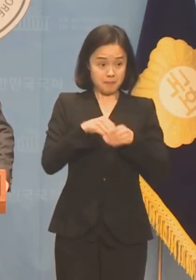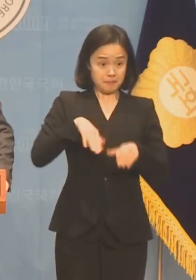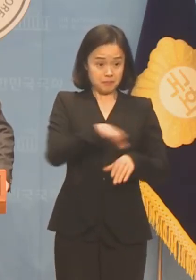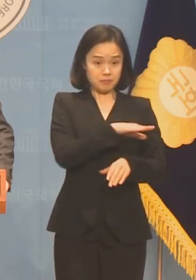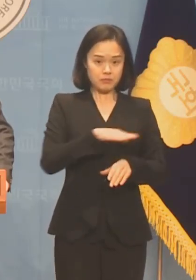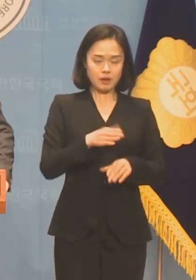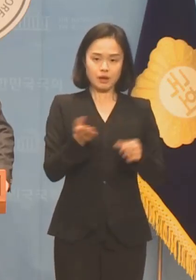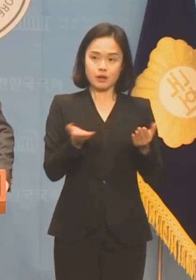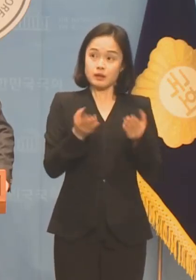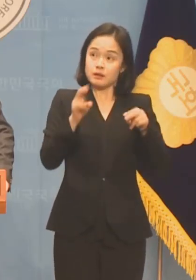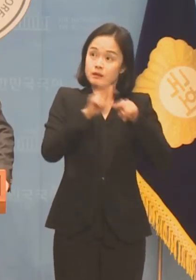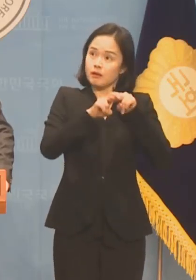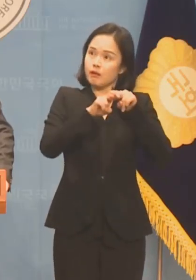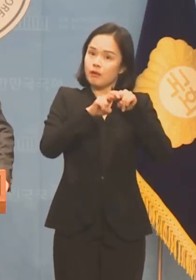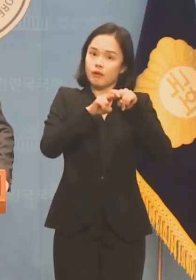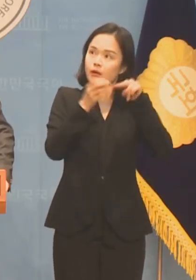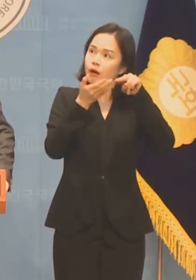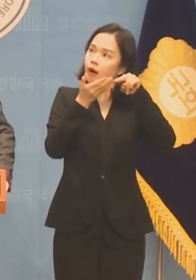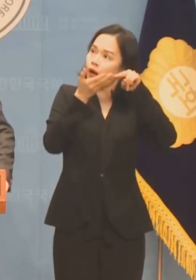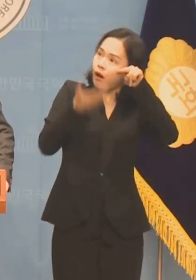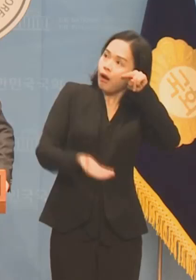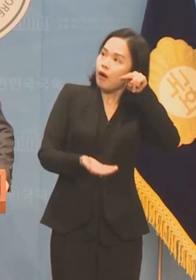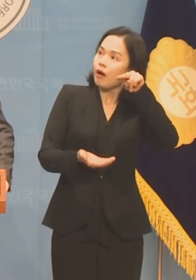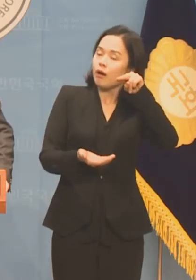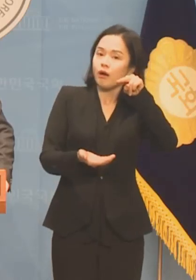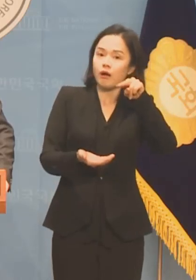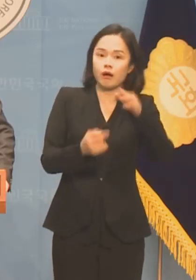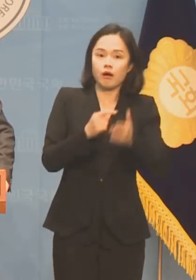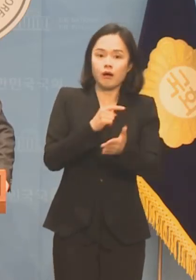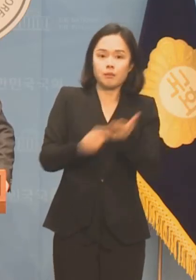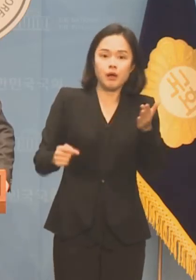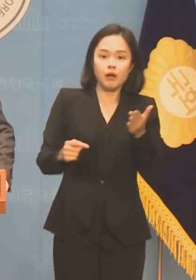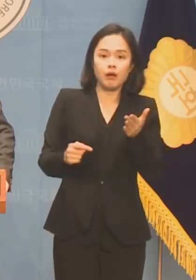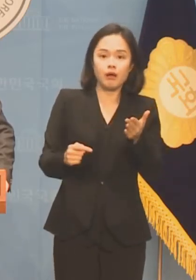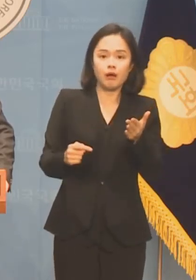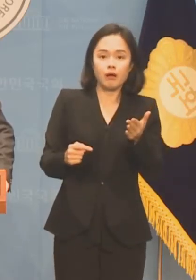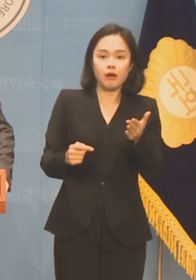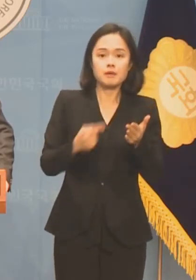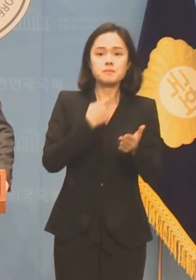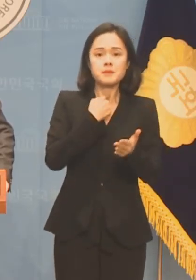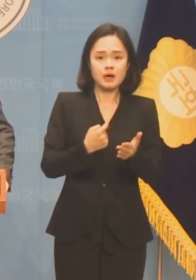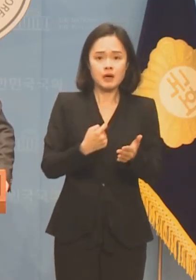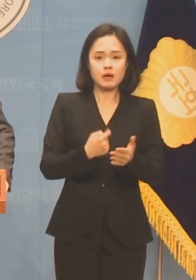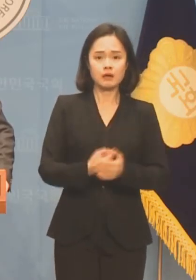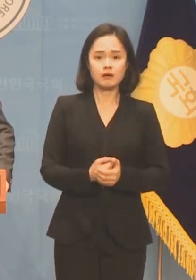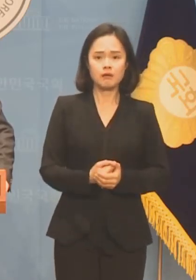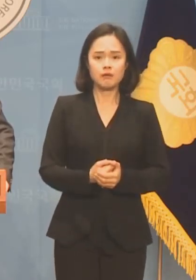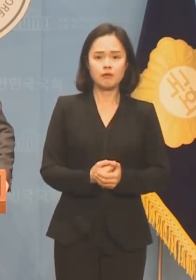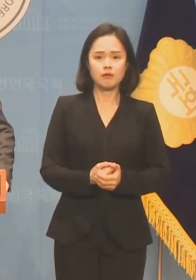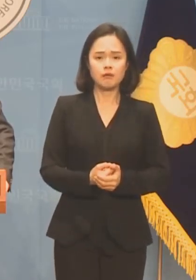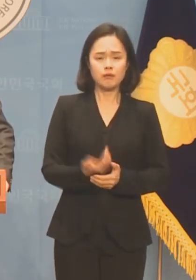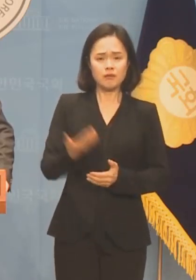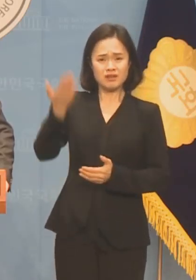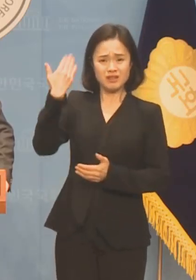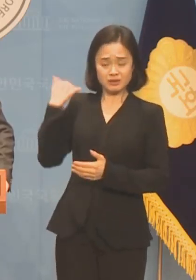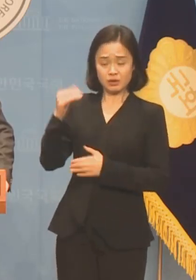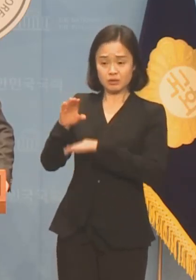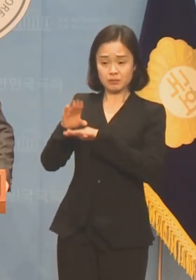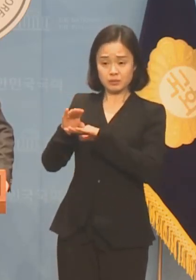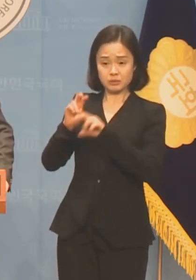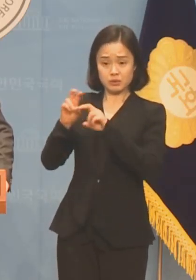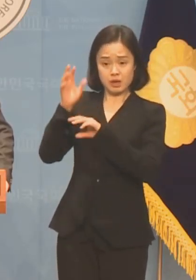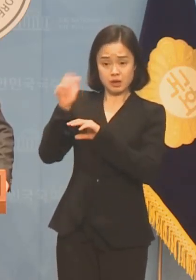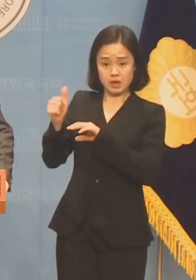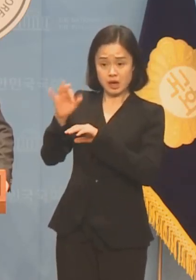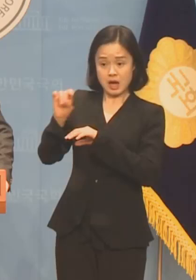부장으로 강등을 시키더라고요. 그런데 한쪽은 징역형이고 한쪽은 벌금형입니다.